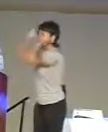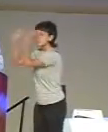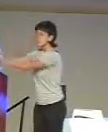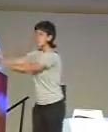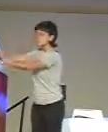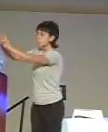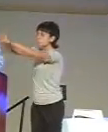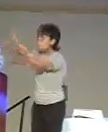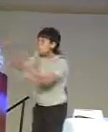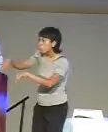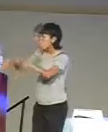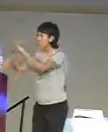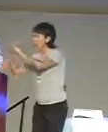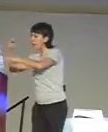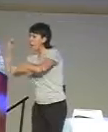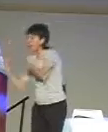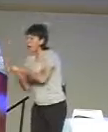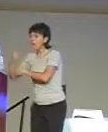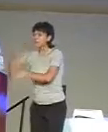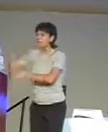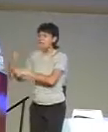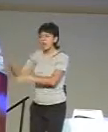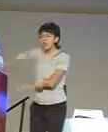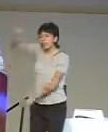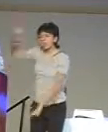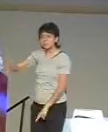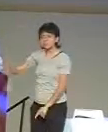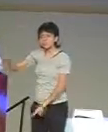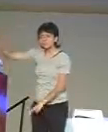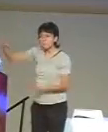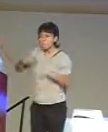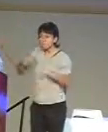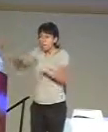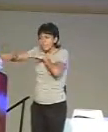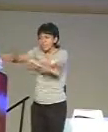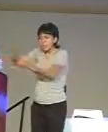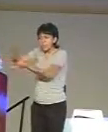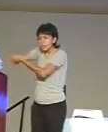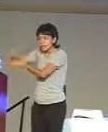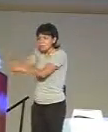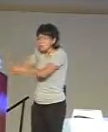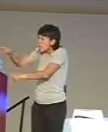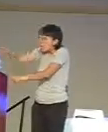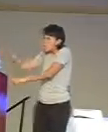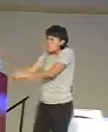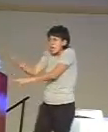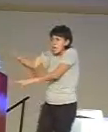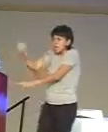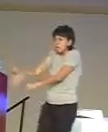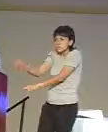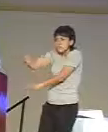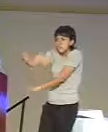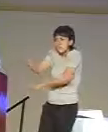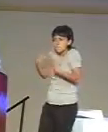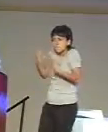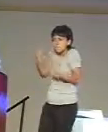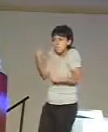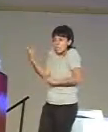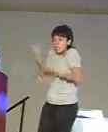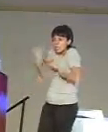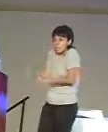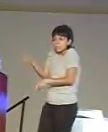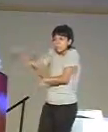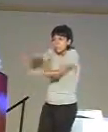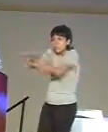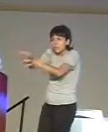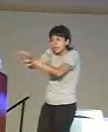¿Quién los contrató? ¿Y quién los protege para que permanezcan indefinidamente dándole